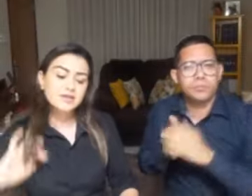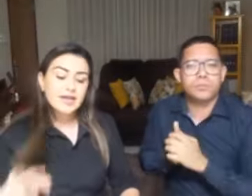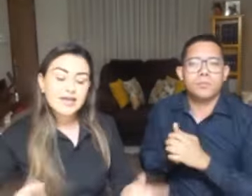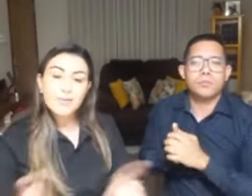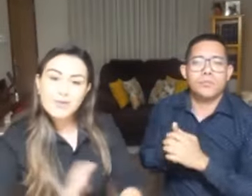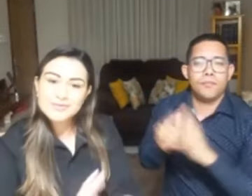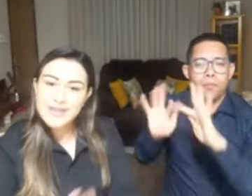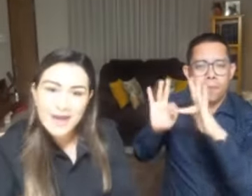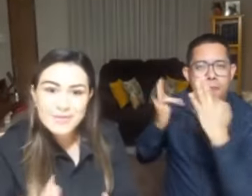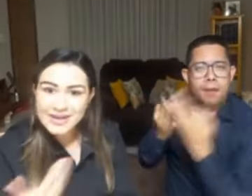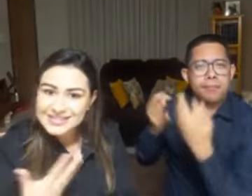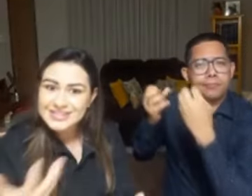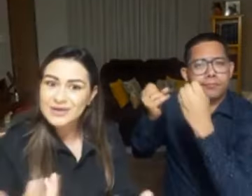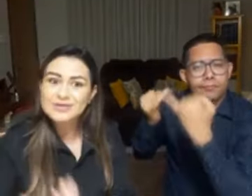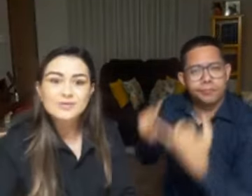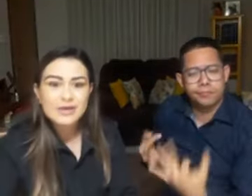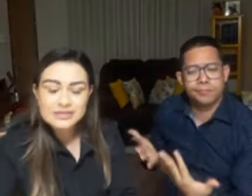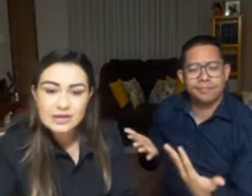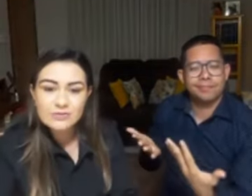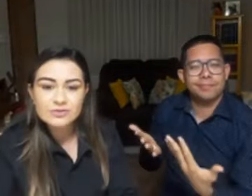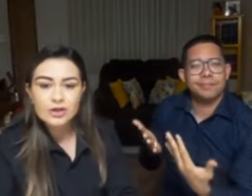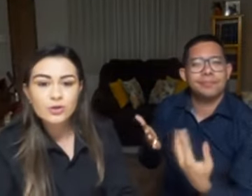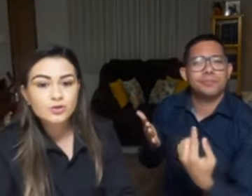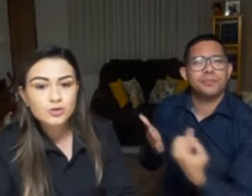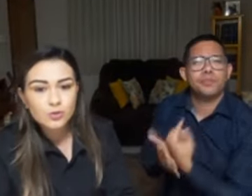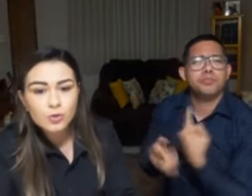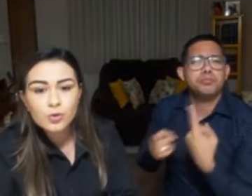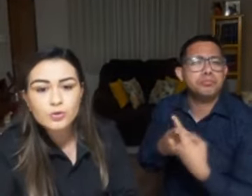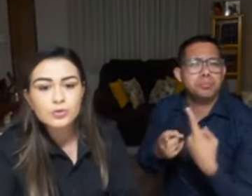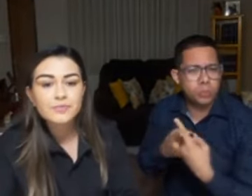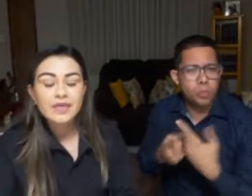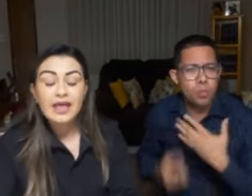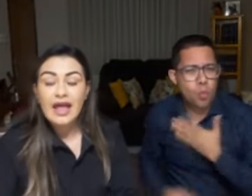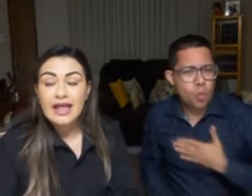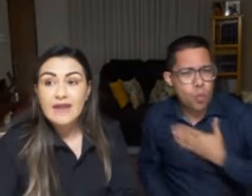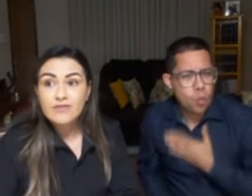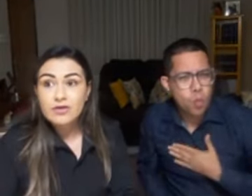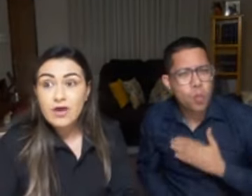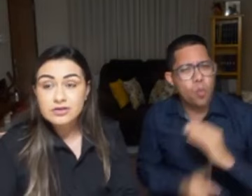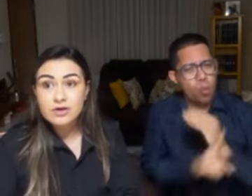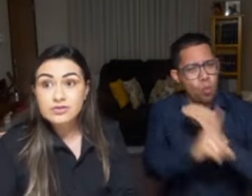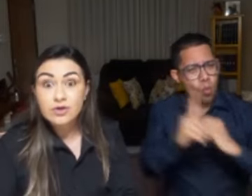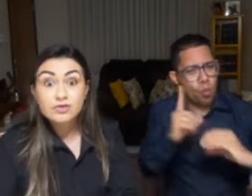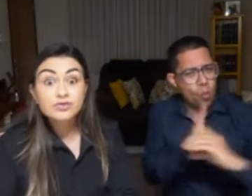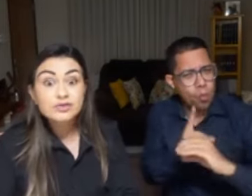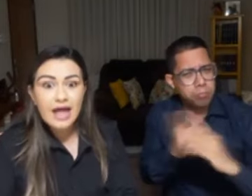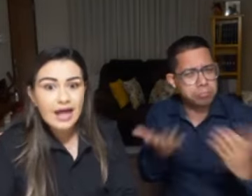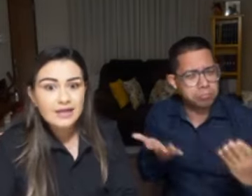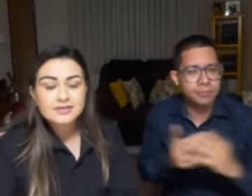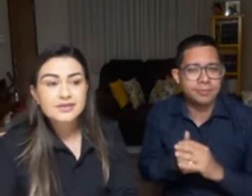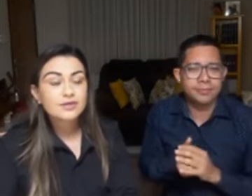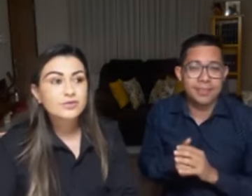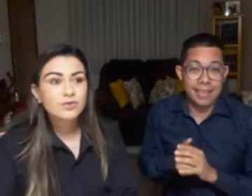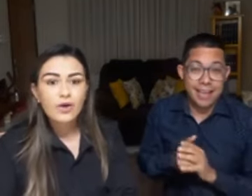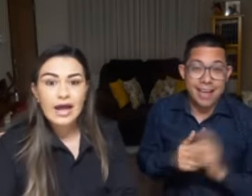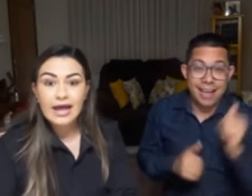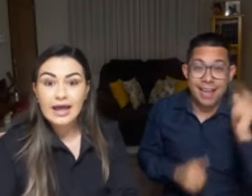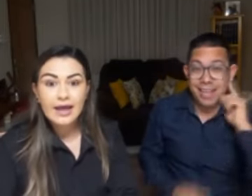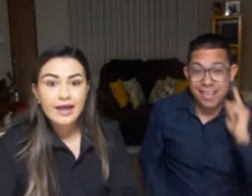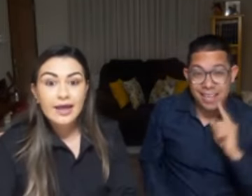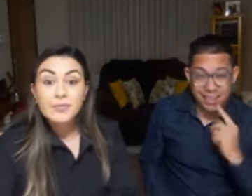cristãos. E eu perguntei, por que você está com essa expressão? Você gostou do culto? E ela falou, nossa, eu estou assustada, assim, eu